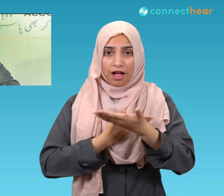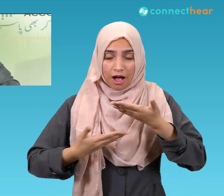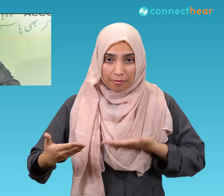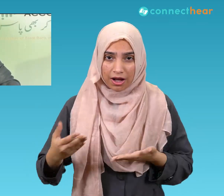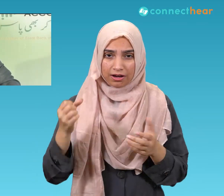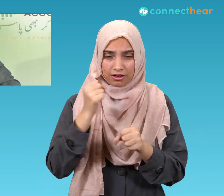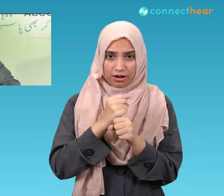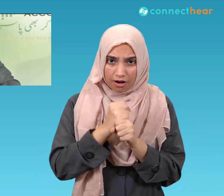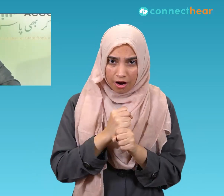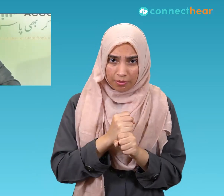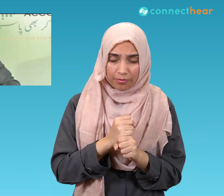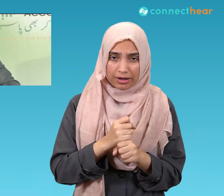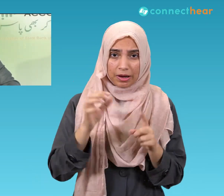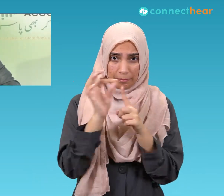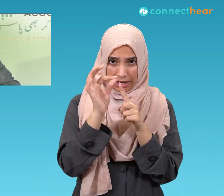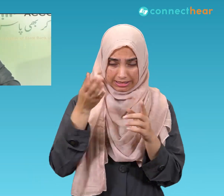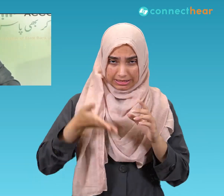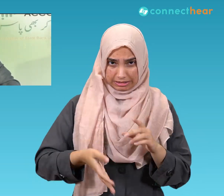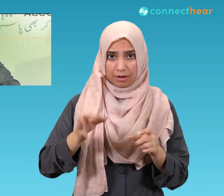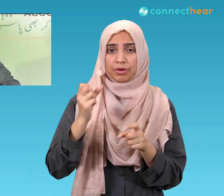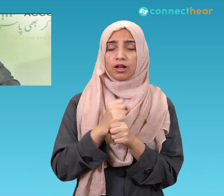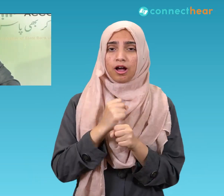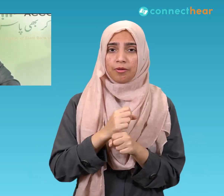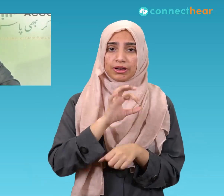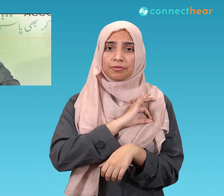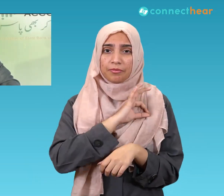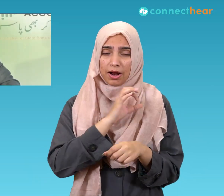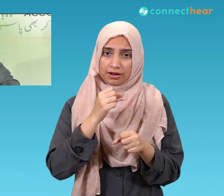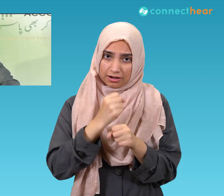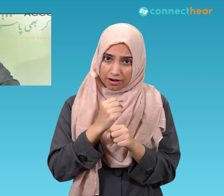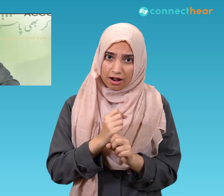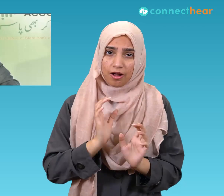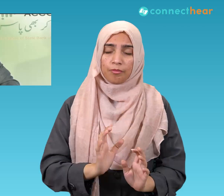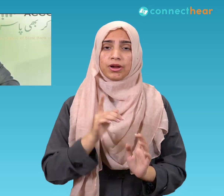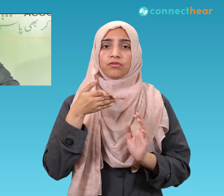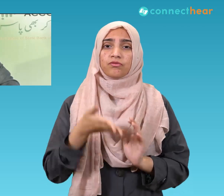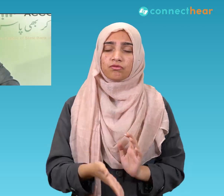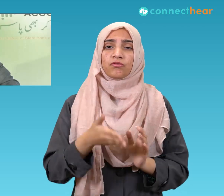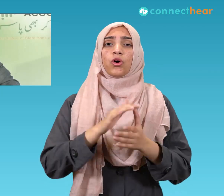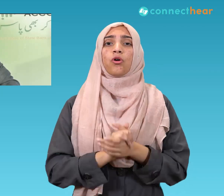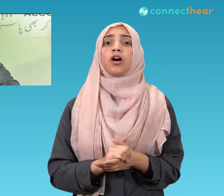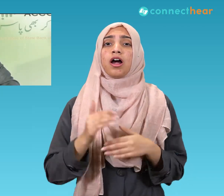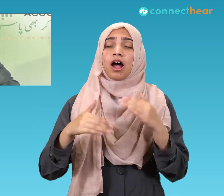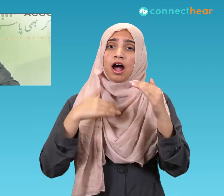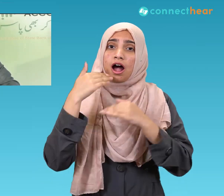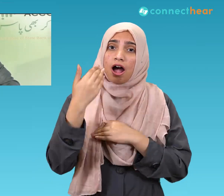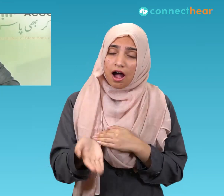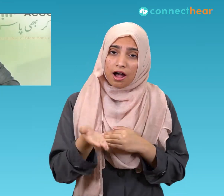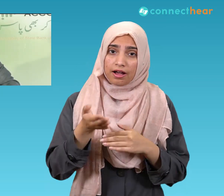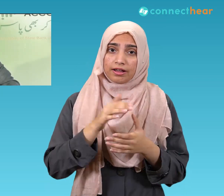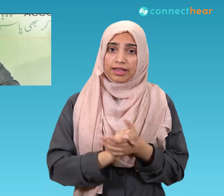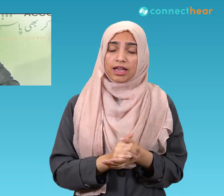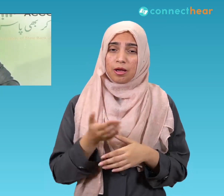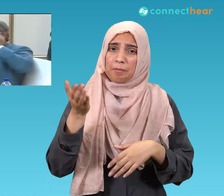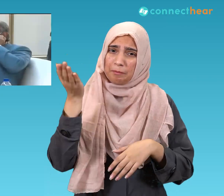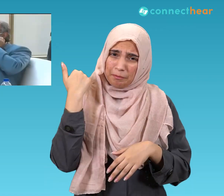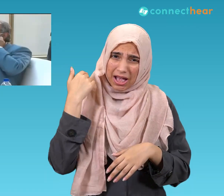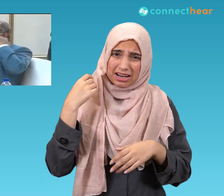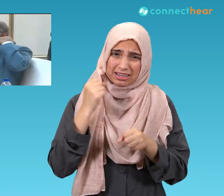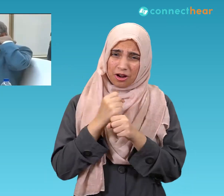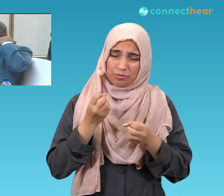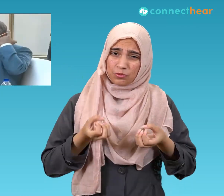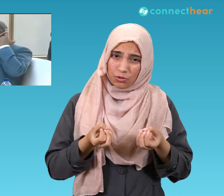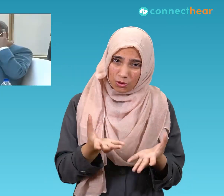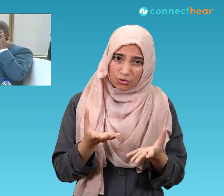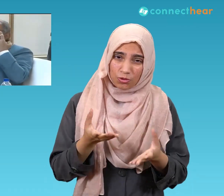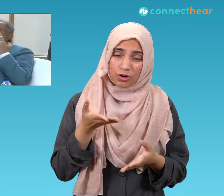تک, حفیظ یہ مجھے کریکٹ کر دیں, کہ ہم نے ریکارڈ پاکستان کے قرضے واپس